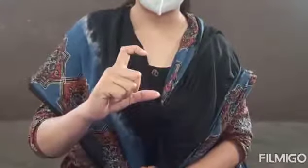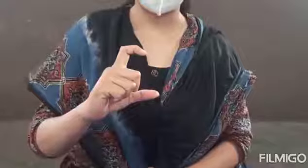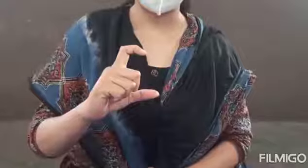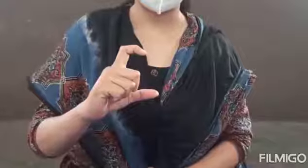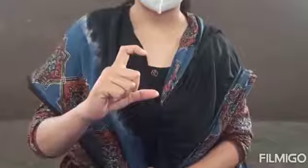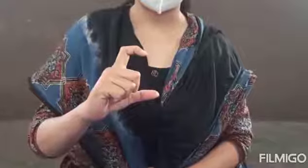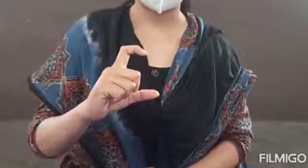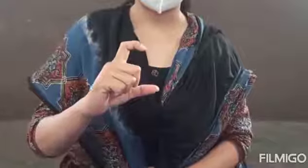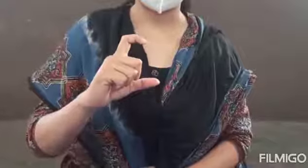સી